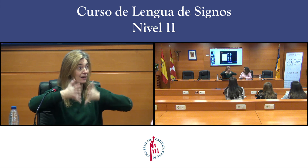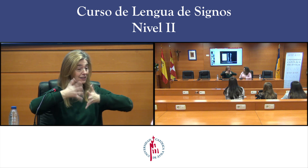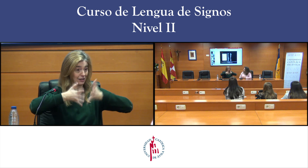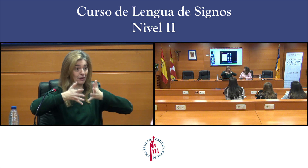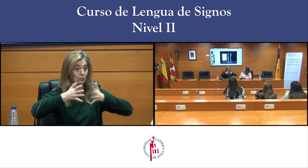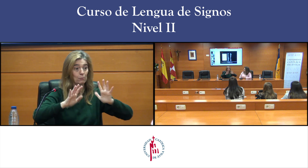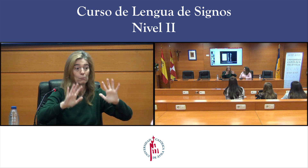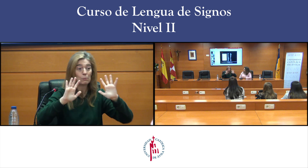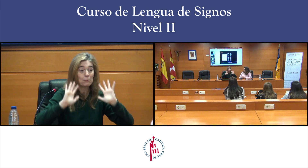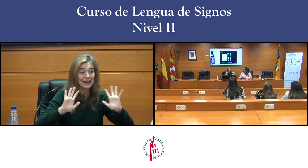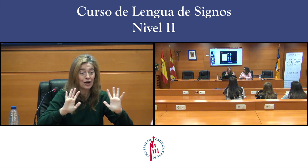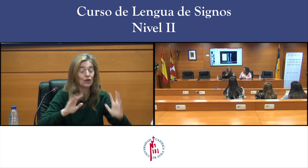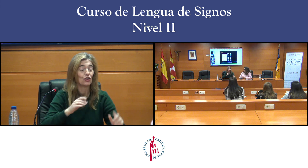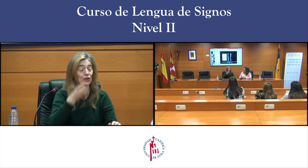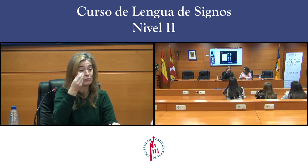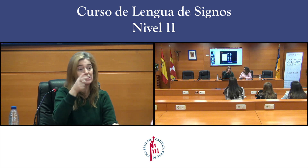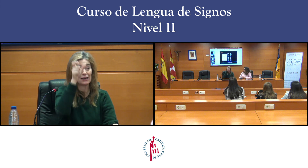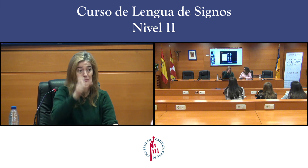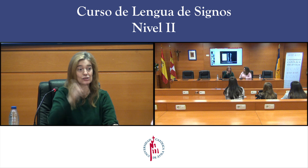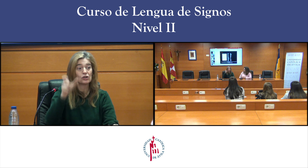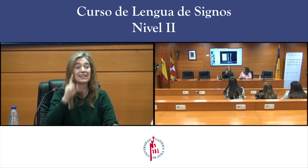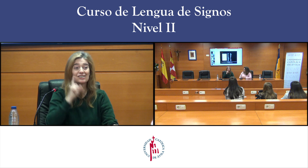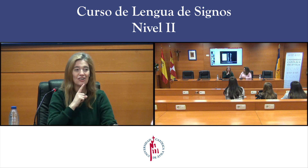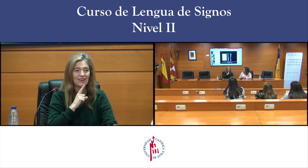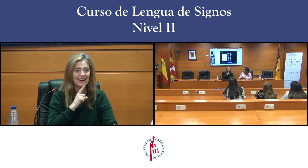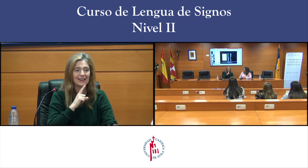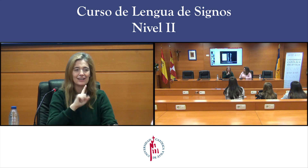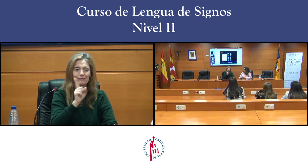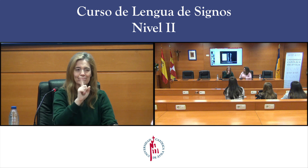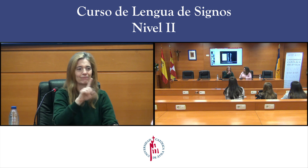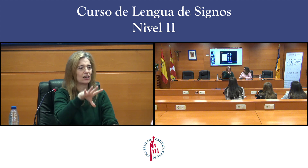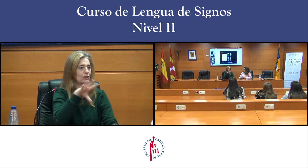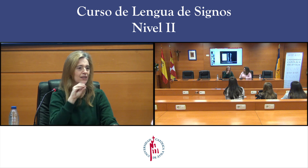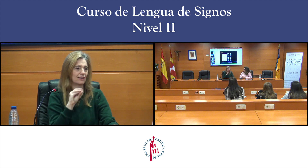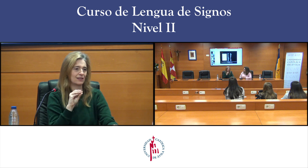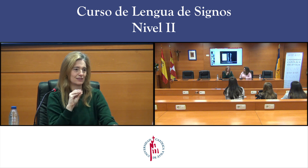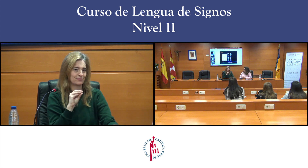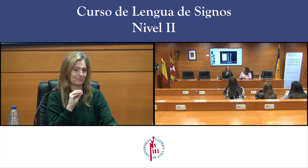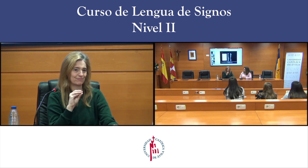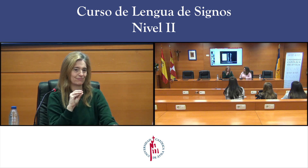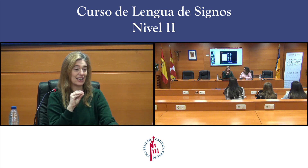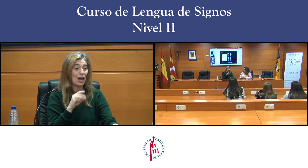es muy larga y habla muy rápido pero las personas sordas no lo entienden